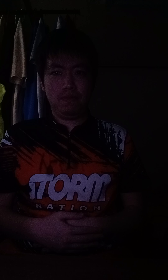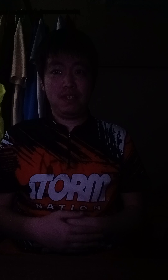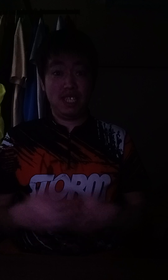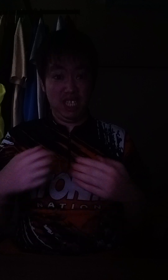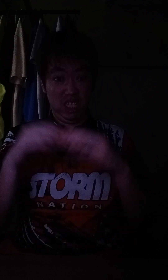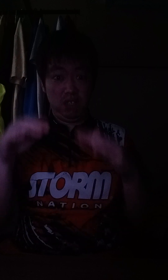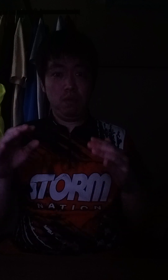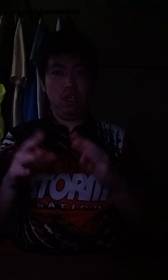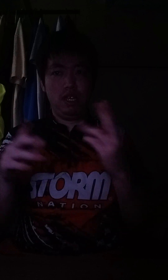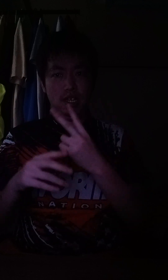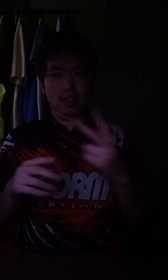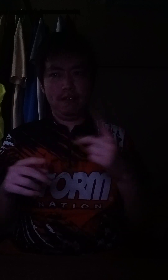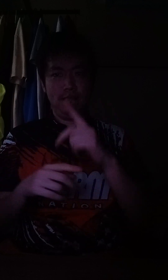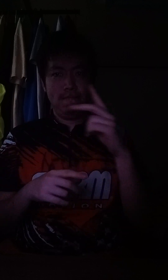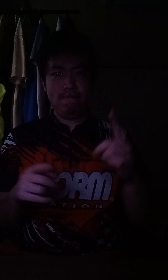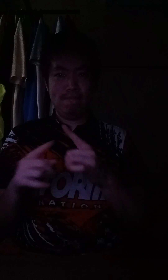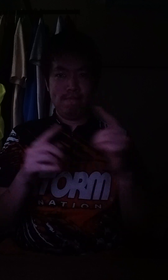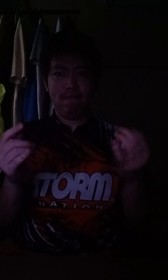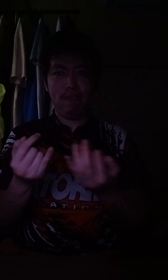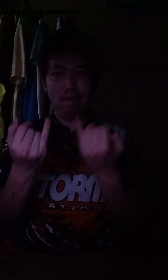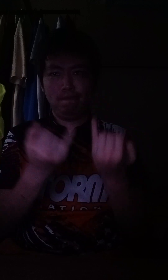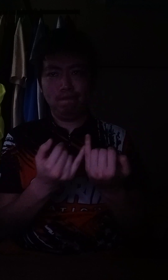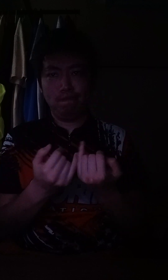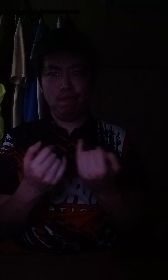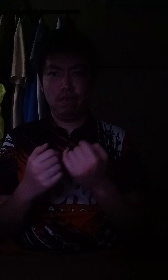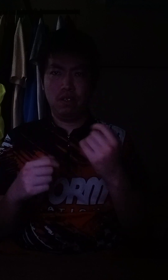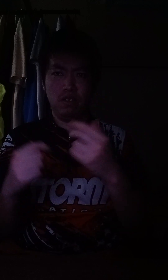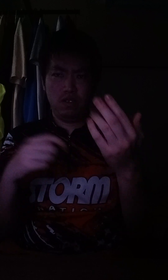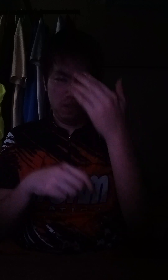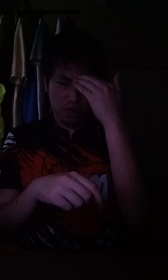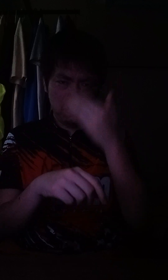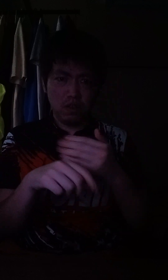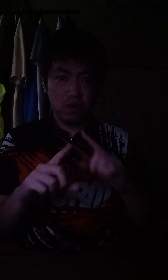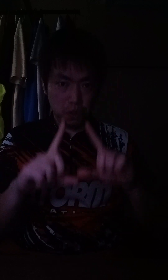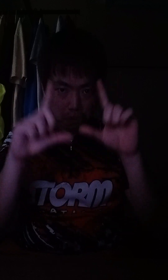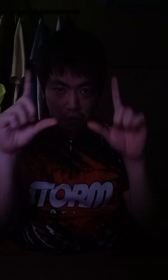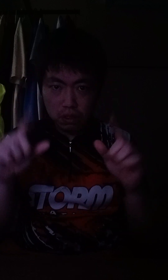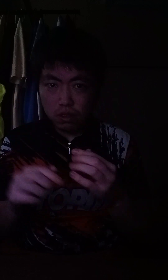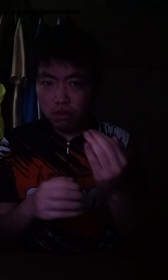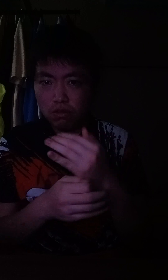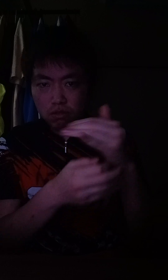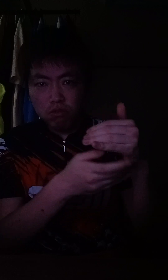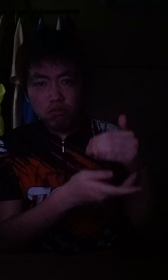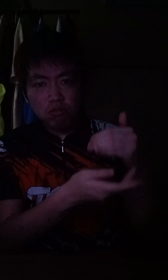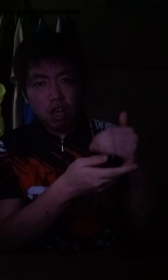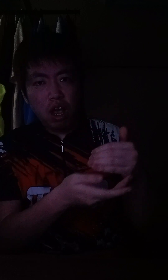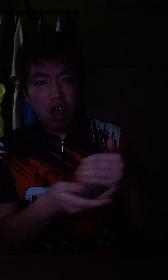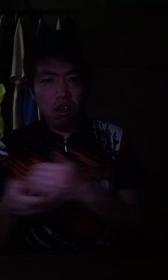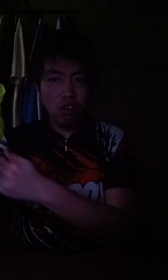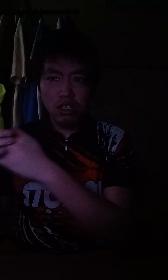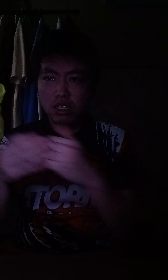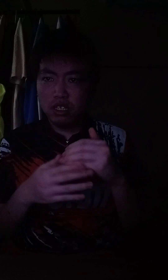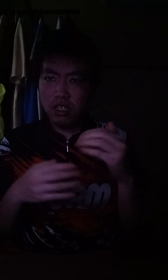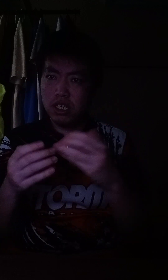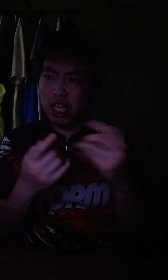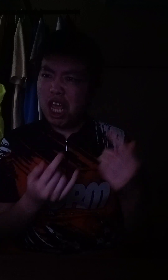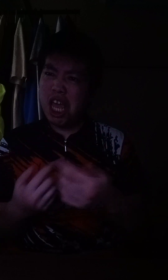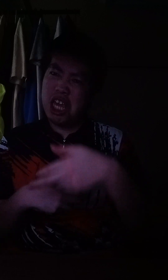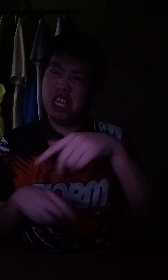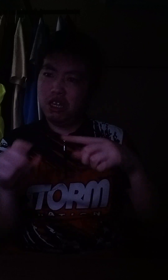이번에도 2주 만에 겨우 한 퇴원인데 다시 열이 오르는 바람에 퇴원 다음 날 재입원을 해야 했습니다.